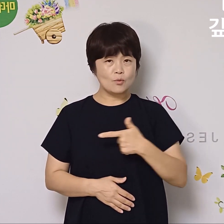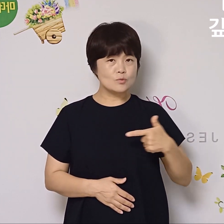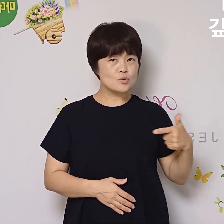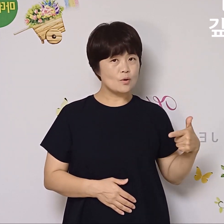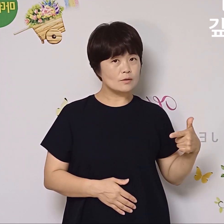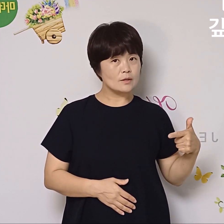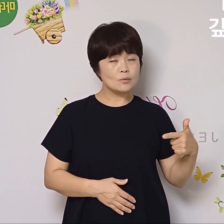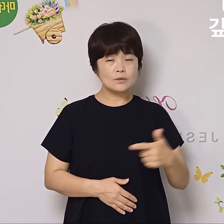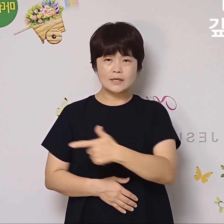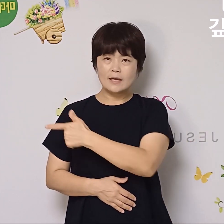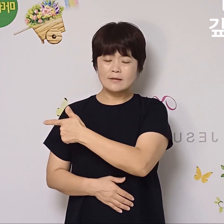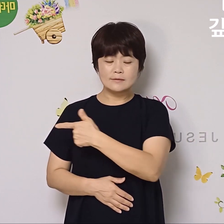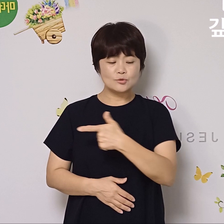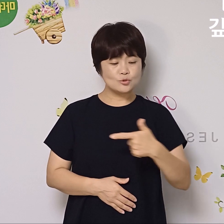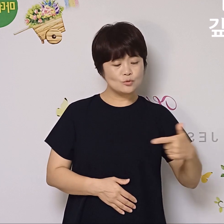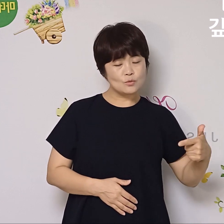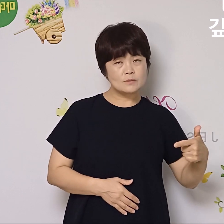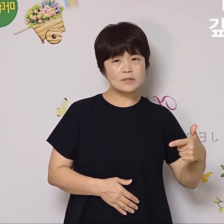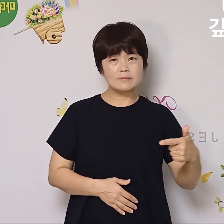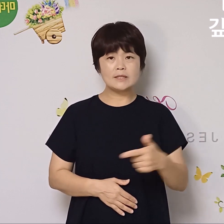오른쪽 어깨로 이렇게 쭉 오시면 됩니다. 그래서